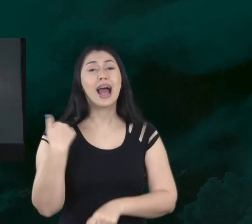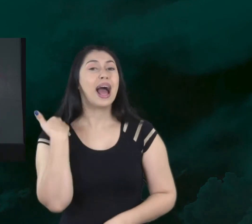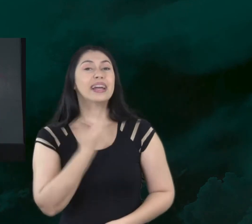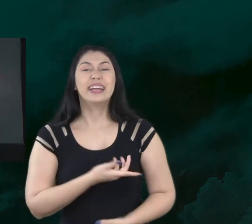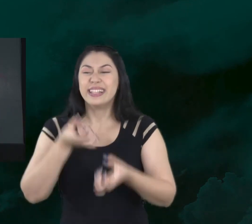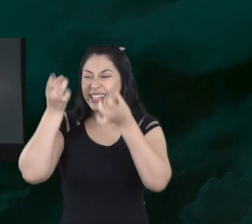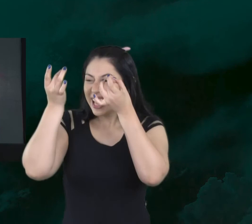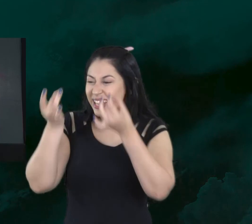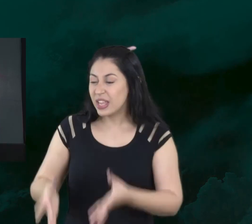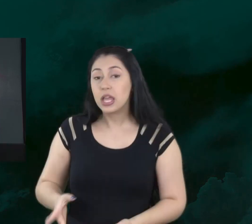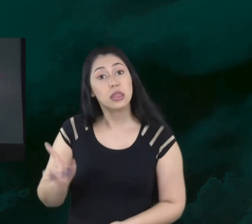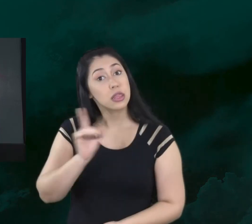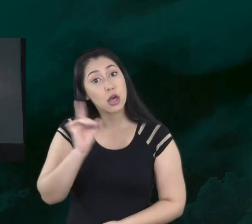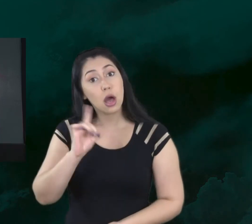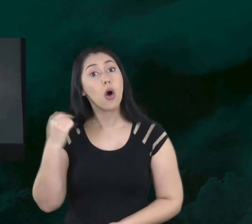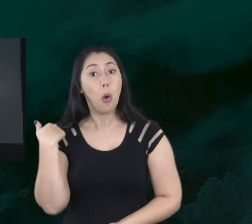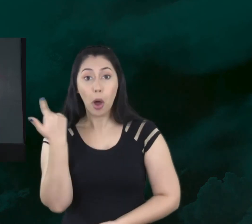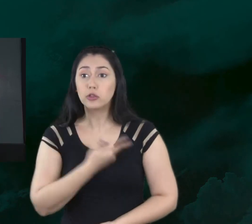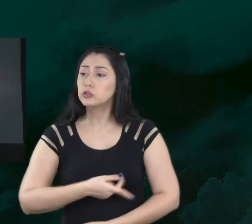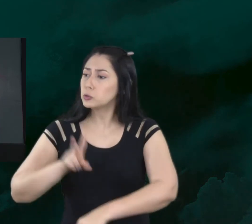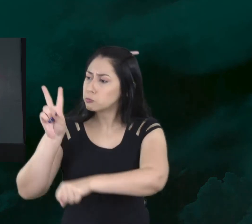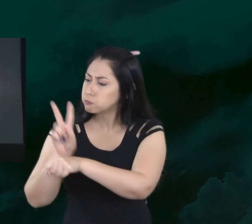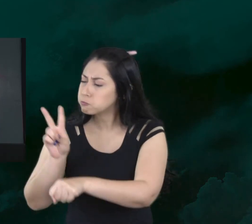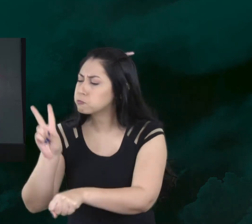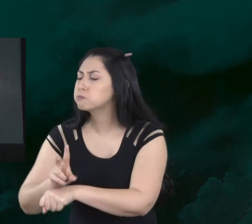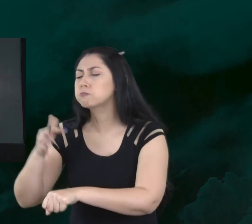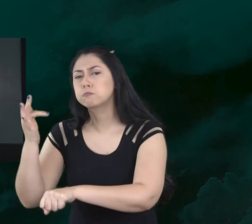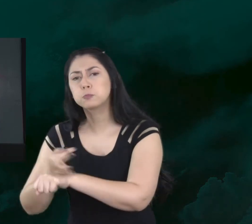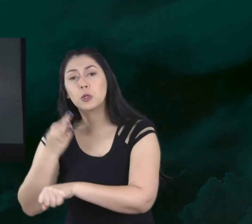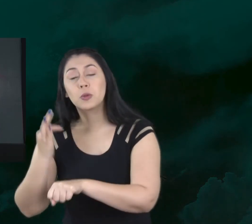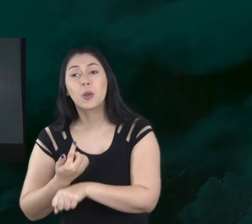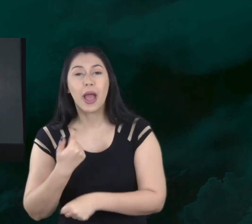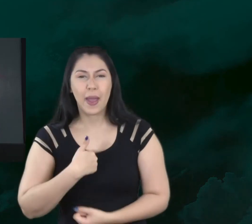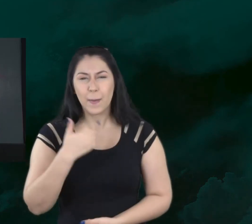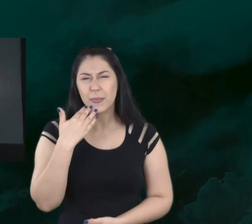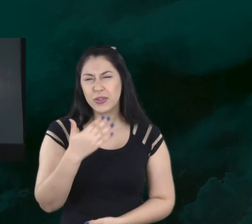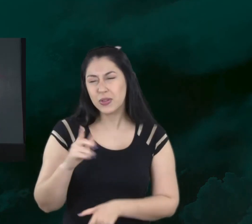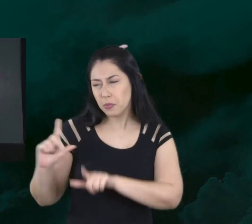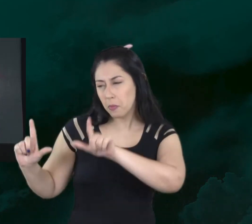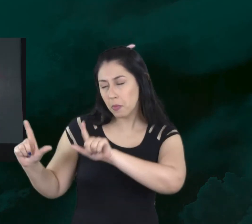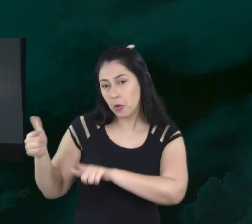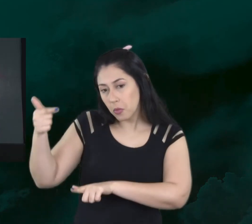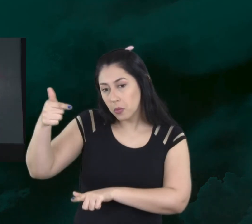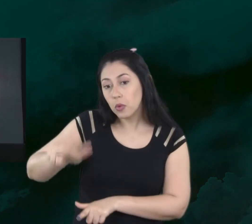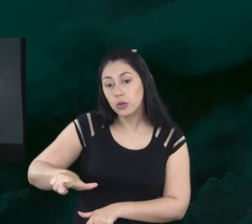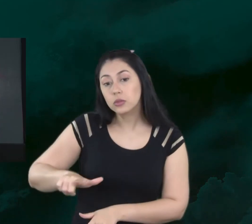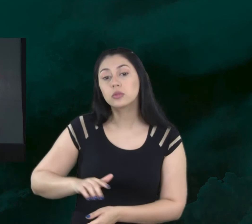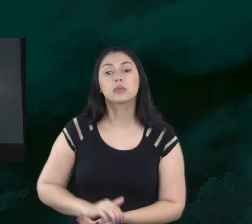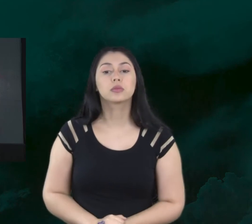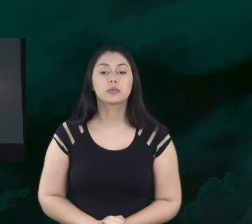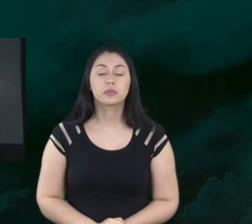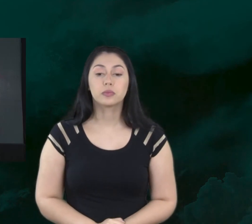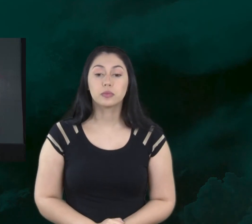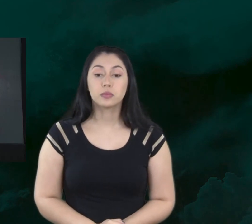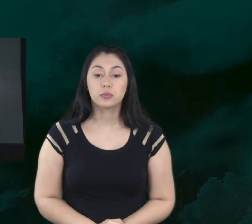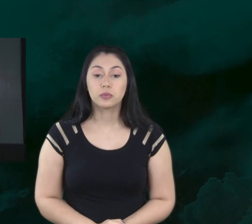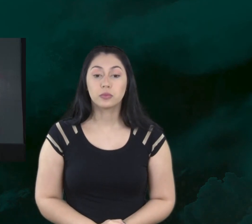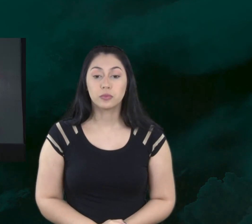nós cuidamos com perseverança. E vou te pedir para passar o próximo slide. A